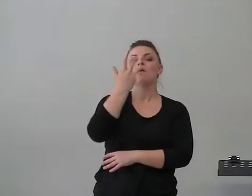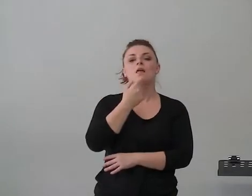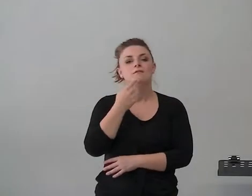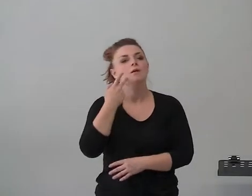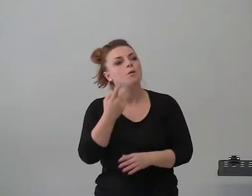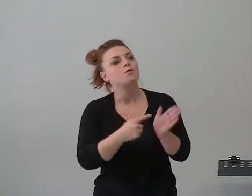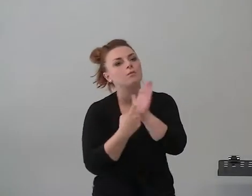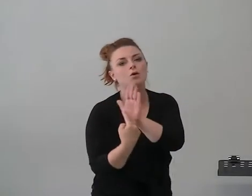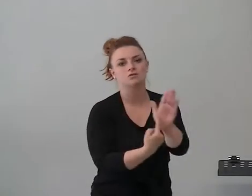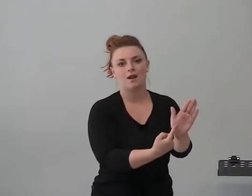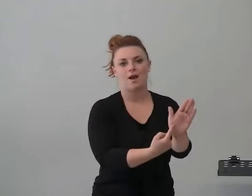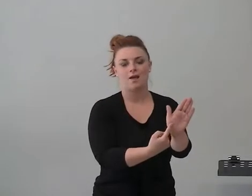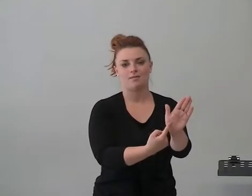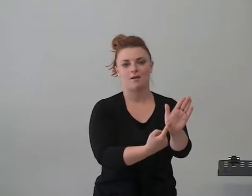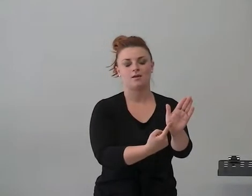dà.